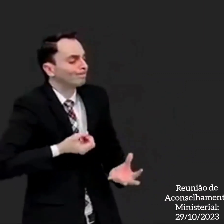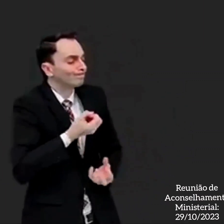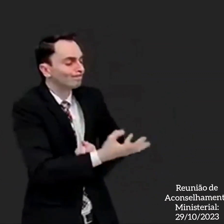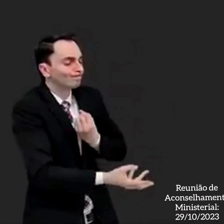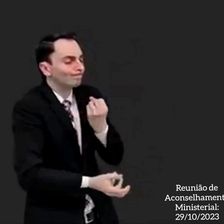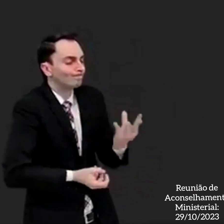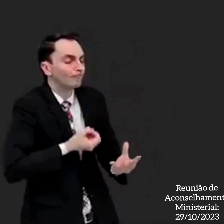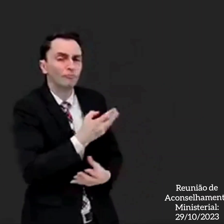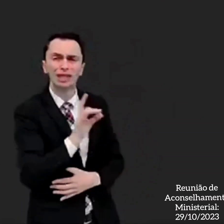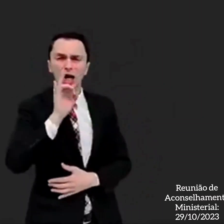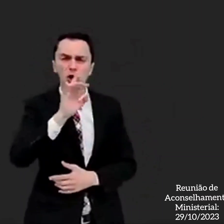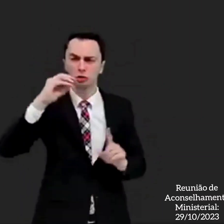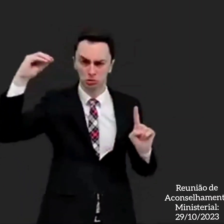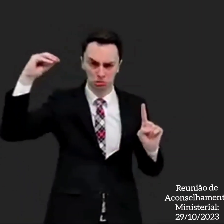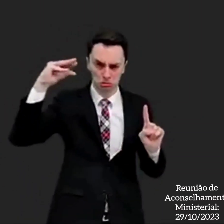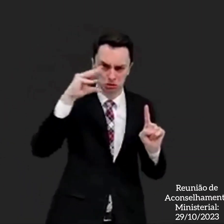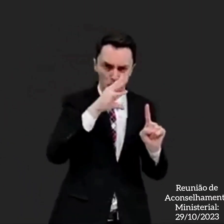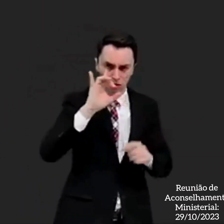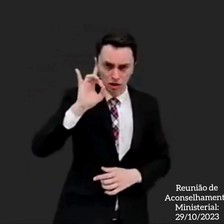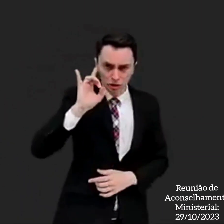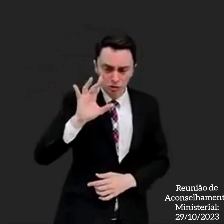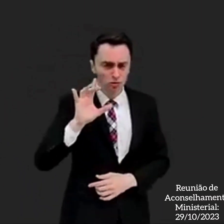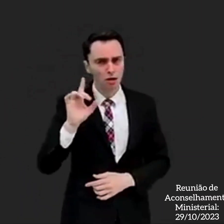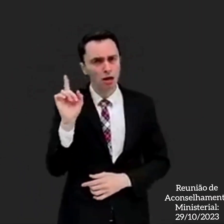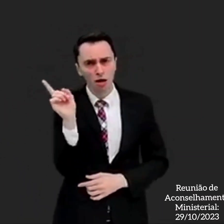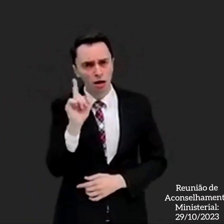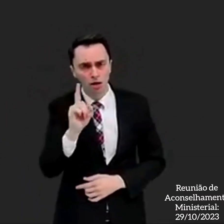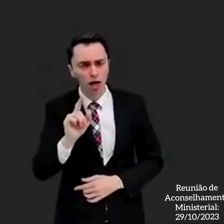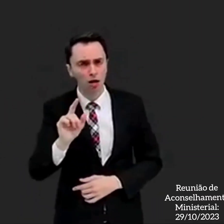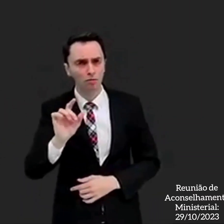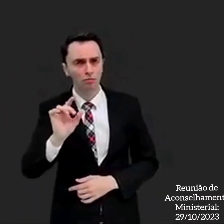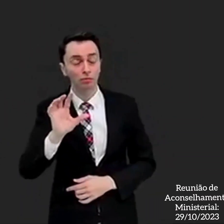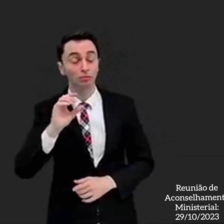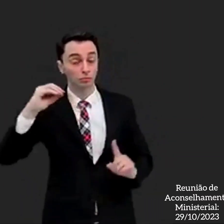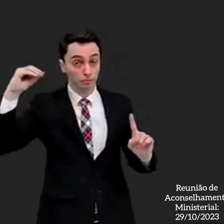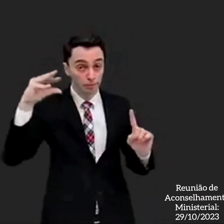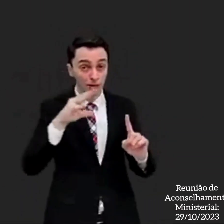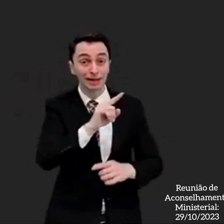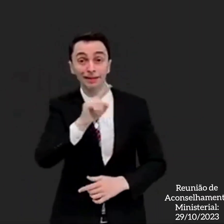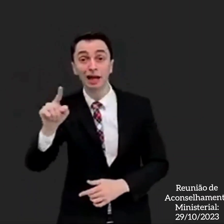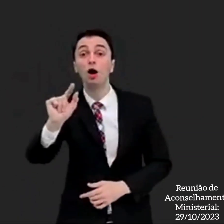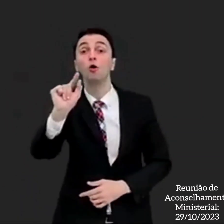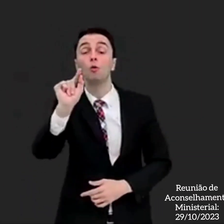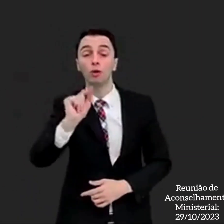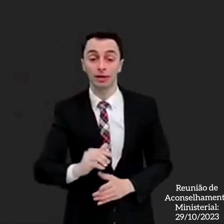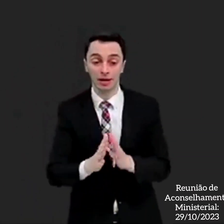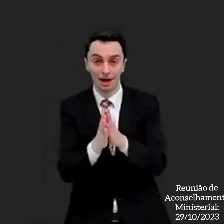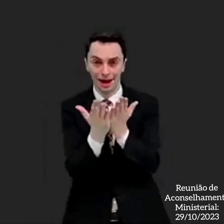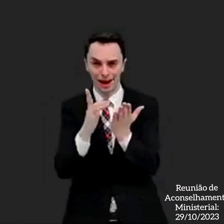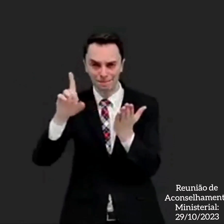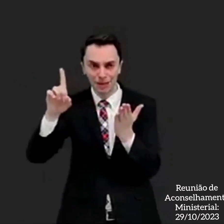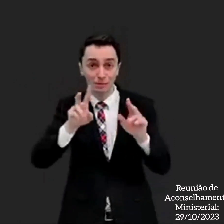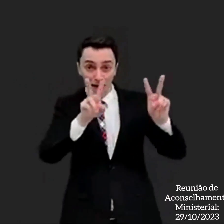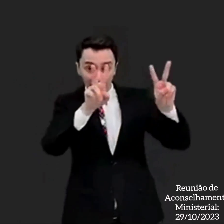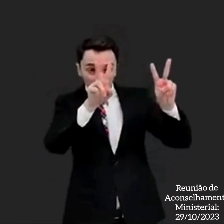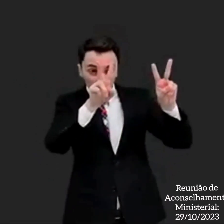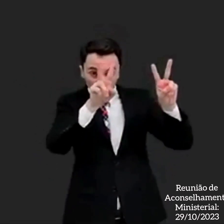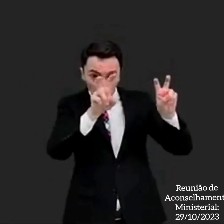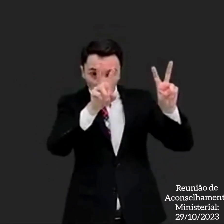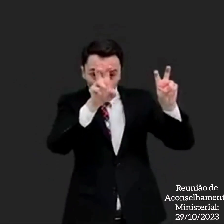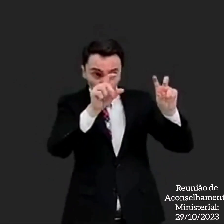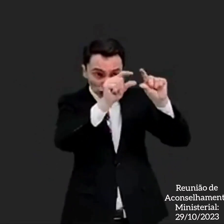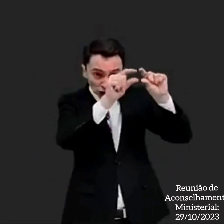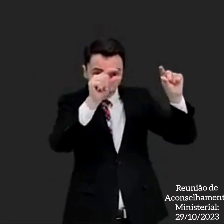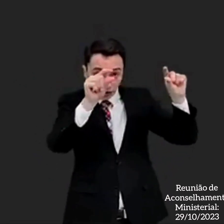inspirações procedentes do Eterno os títulos dos textos, os sinais de pontuação, bem